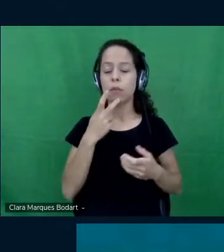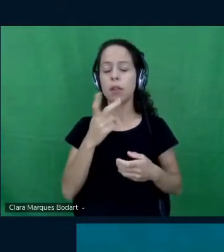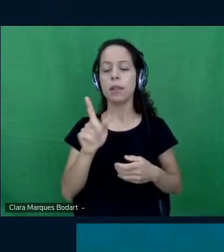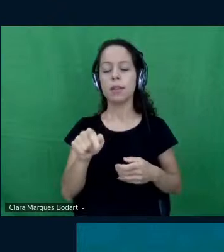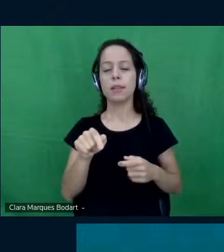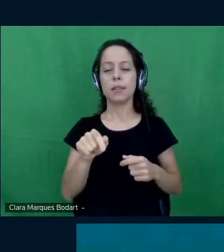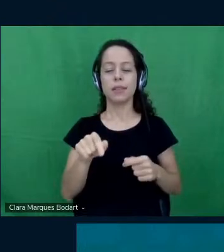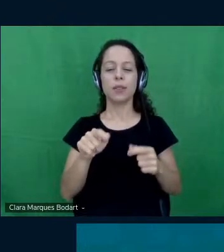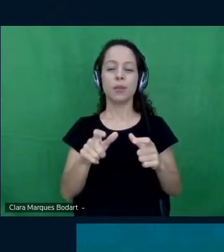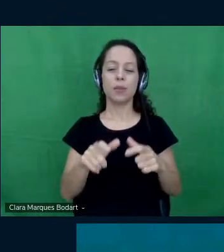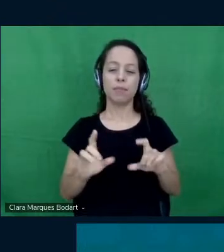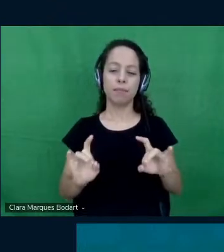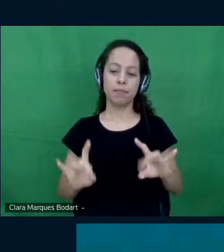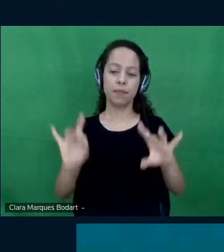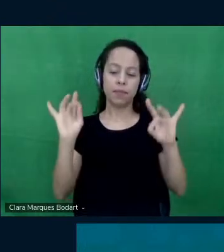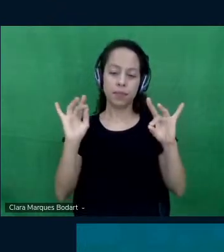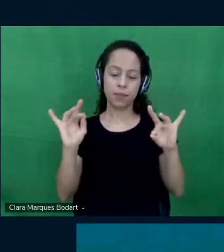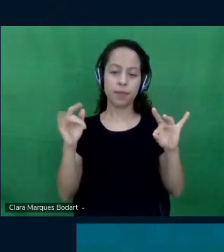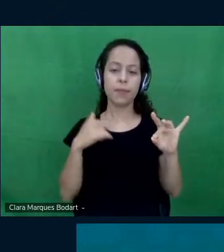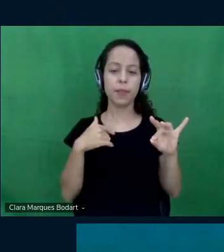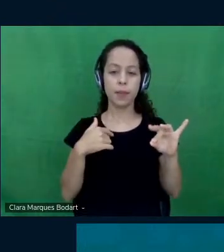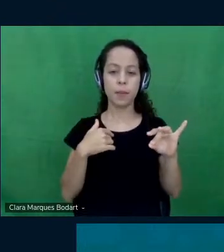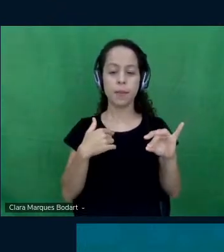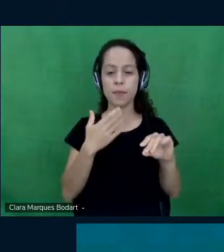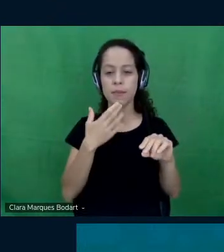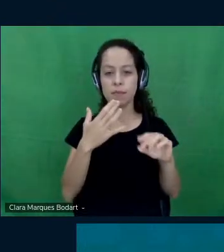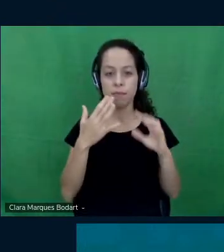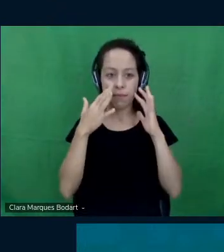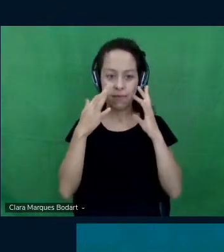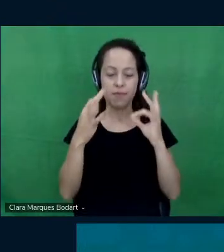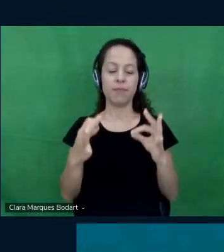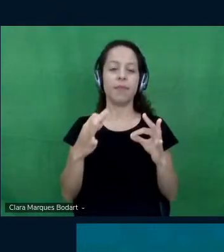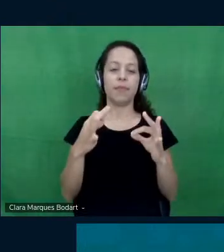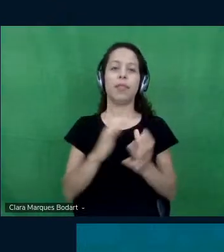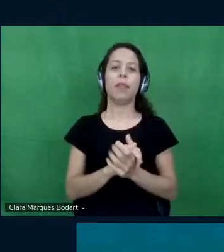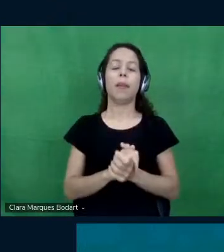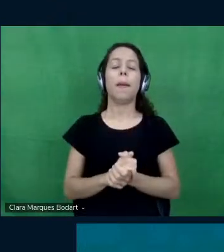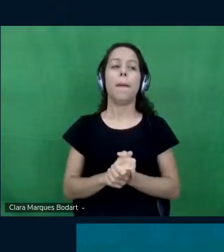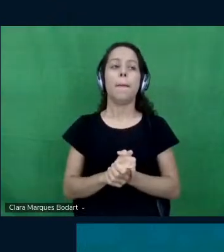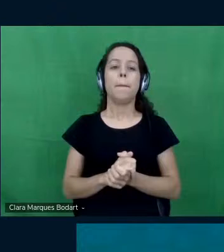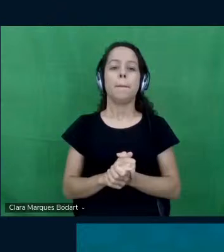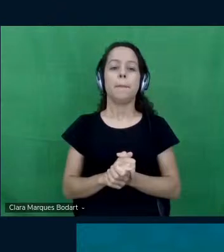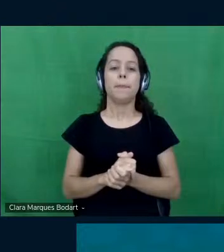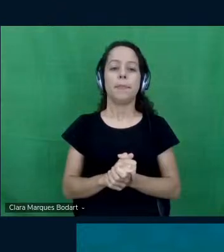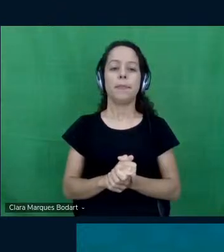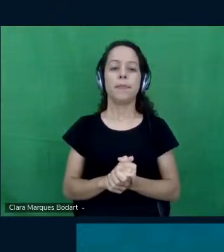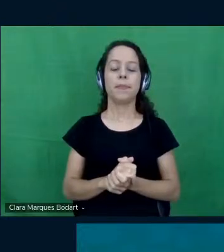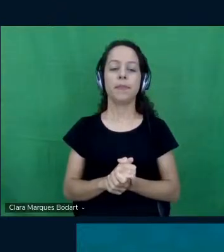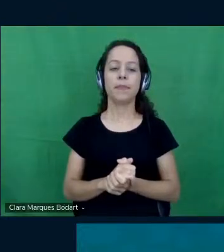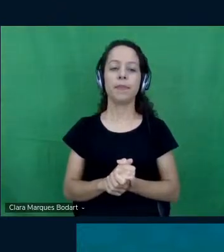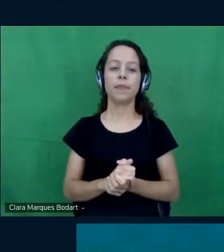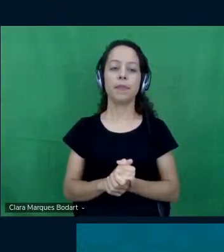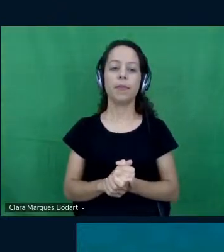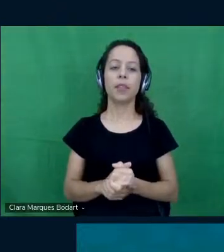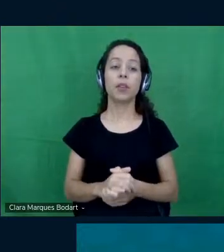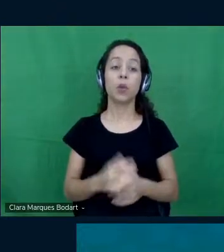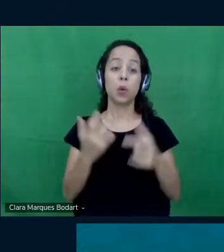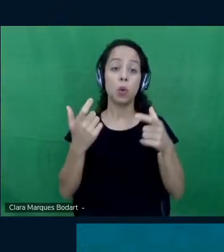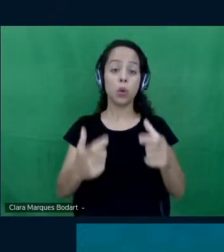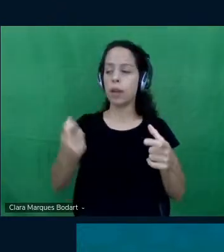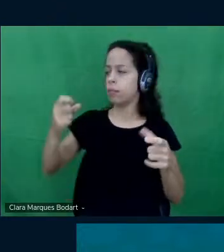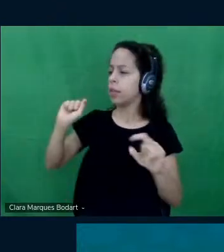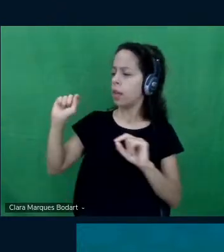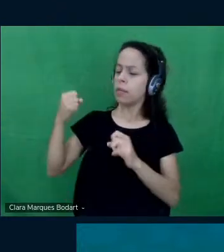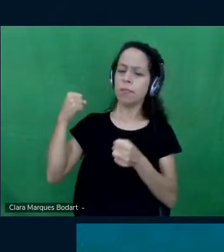eu chamei a atenção agora, né? Assim, de um lugar em que passa a ser ocupado por uma juventude que até então